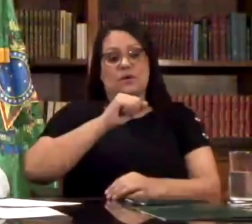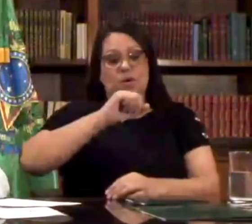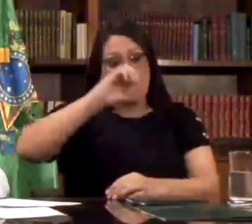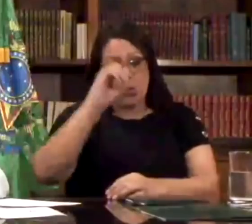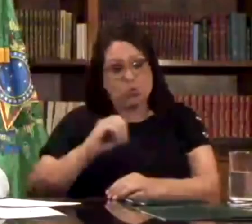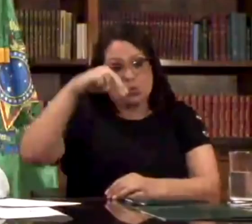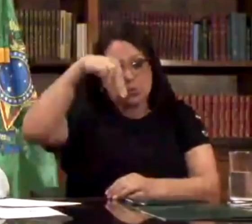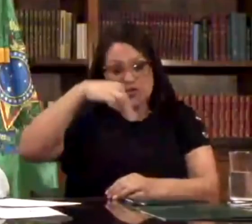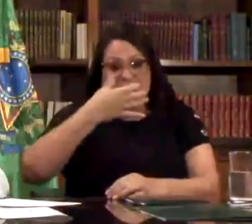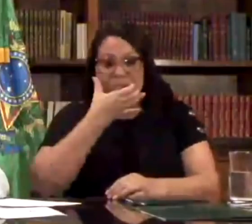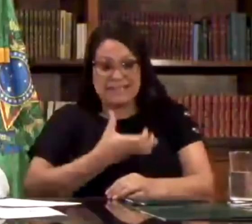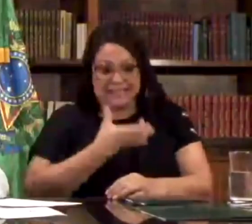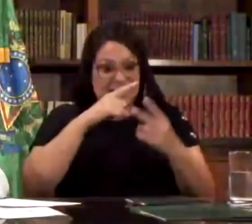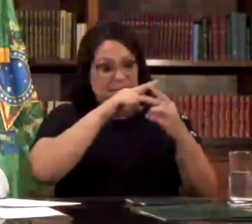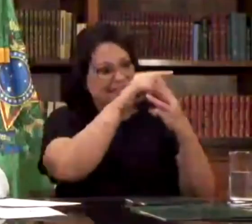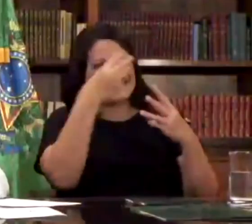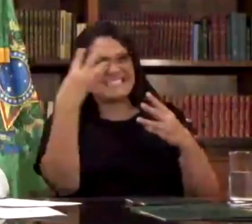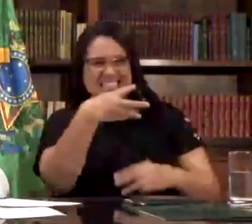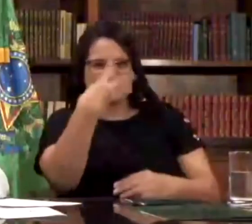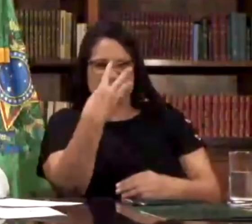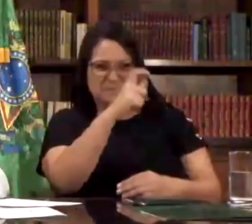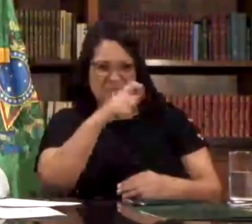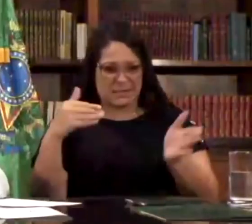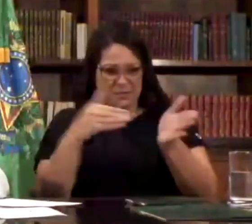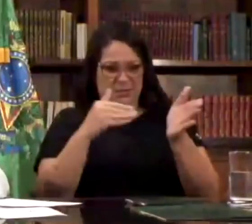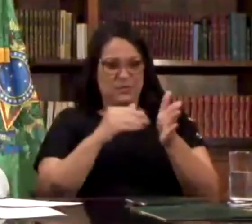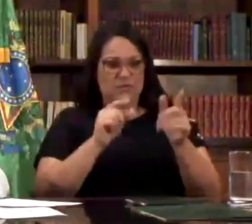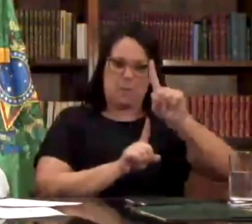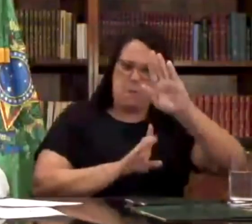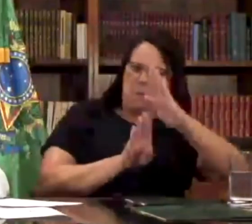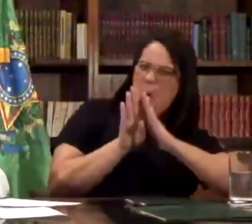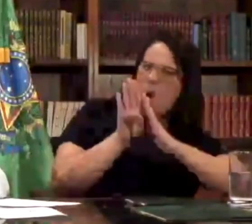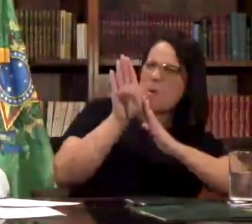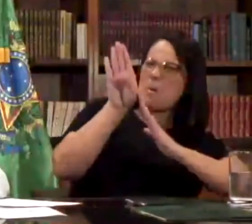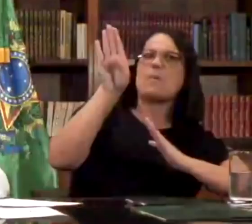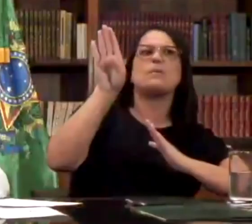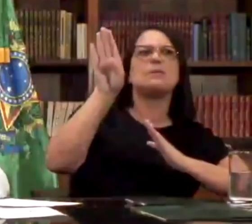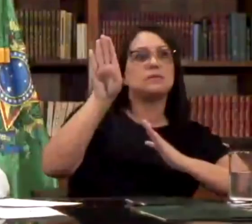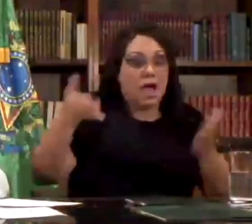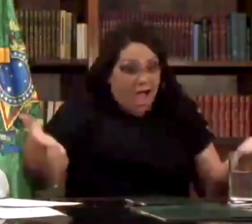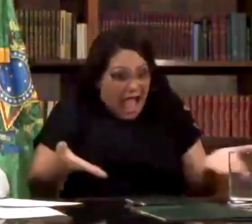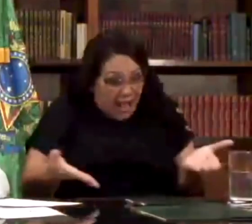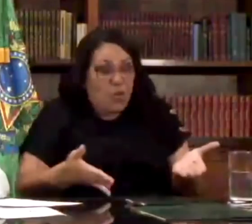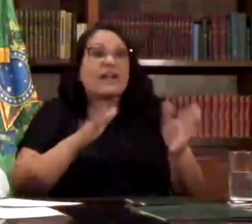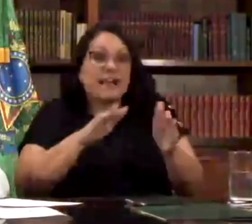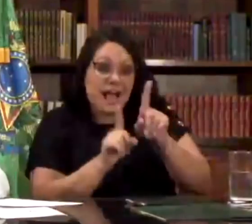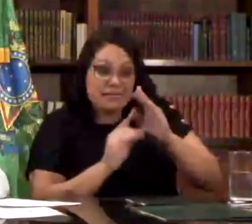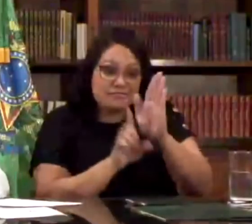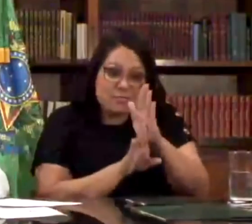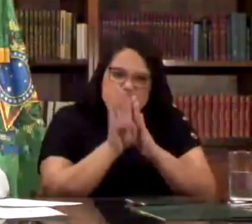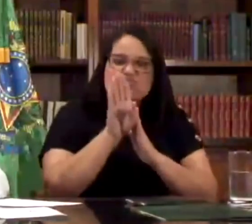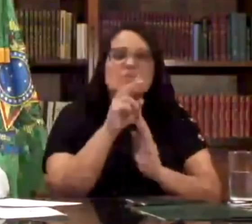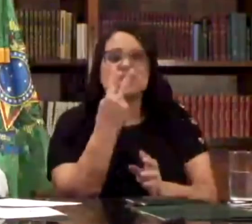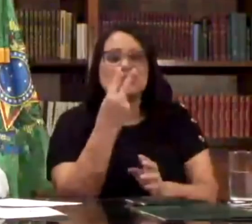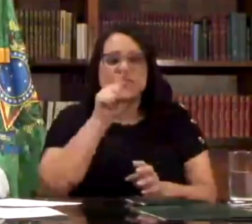estava 1,7. Era para estar agora, nesse primeiro trimestre aqui, pelo menos 2,5%. Isso era o que